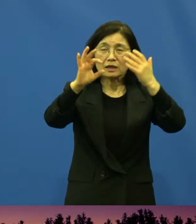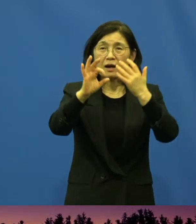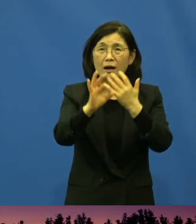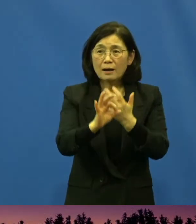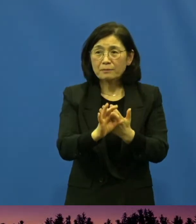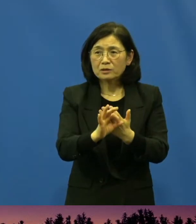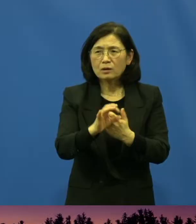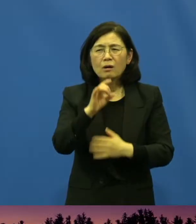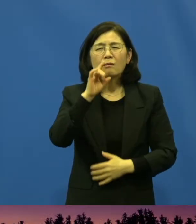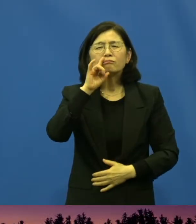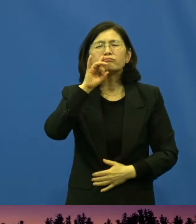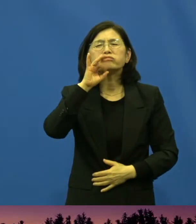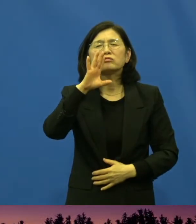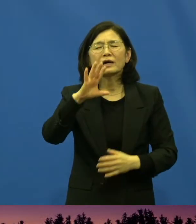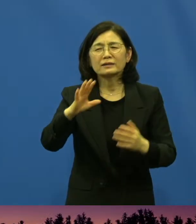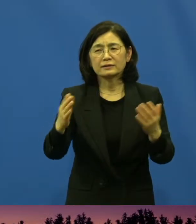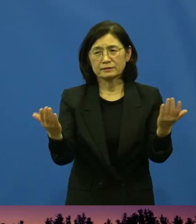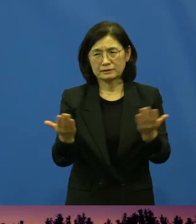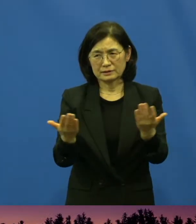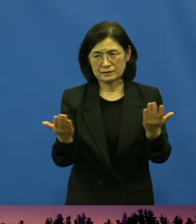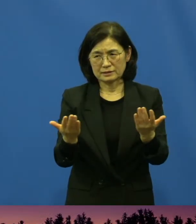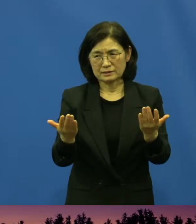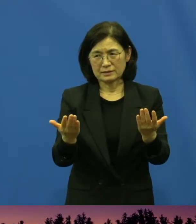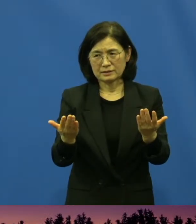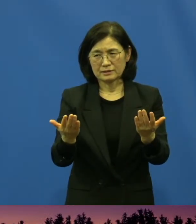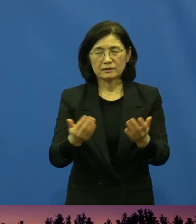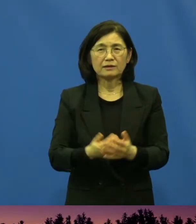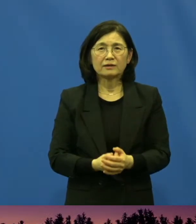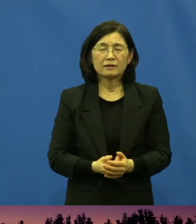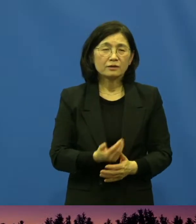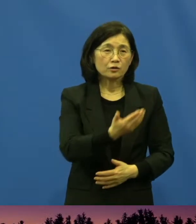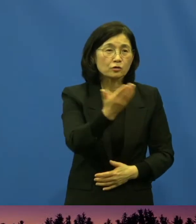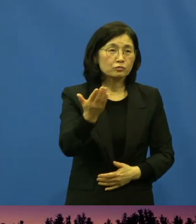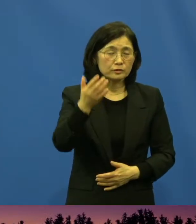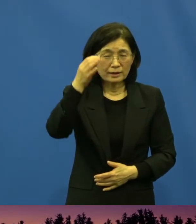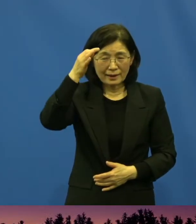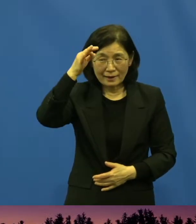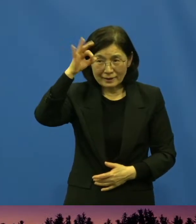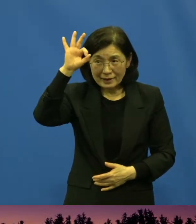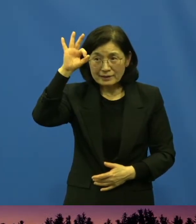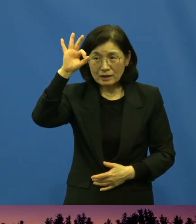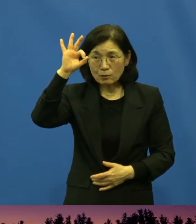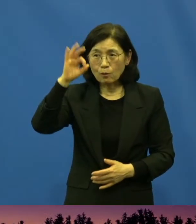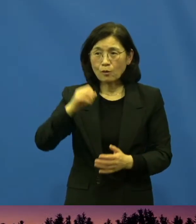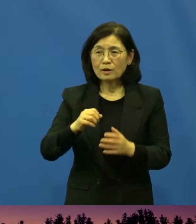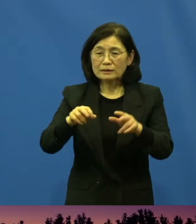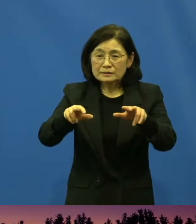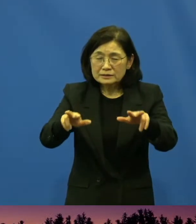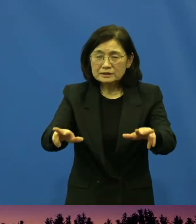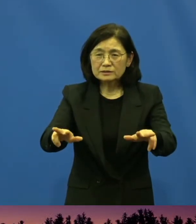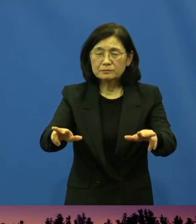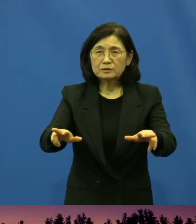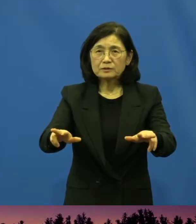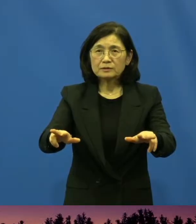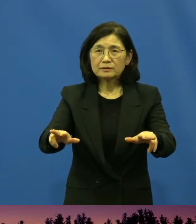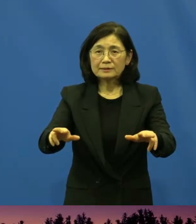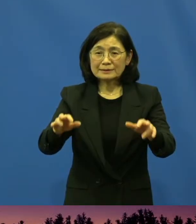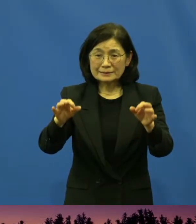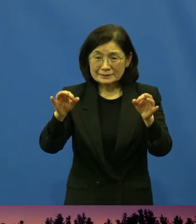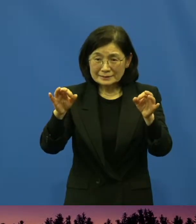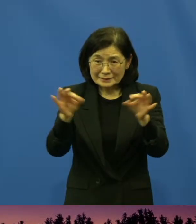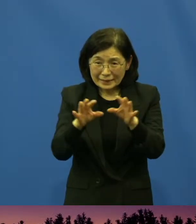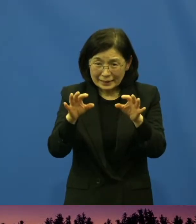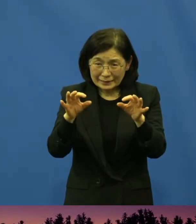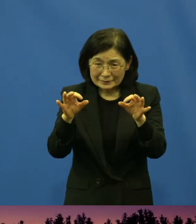그게 불가능하다는 것을 우리가 깨달았기 때문에, 절대 절망을 깨달았던 우리가 이제는 순간순간 모든 일들